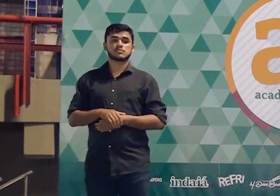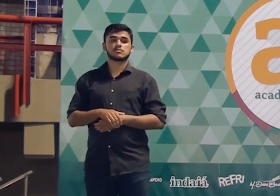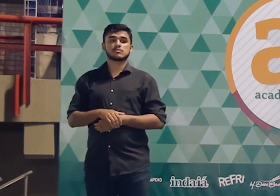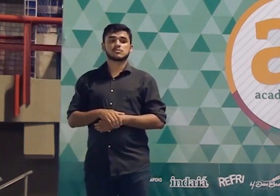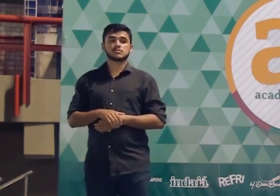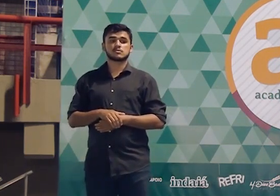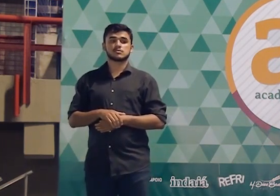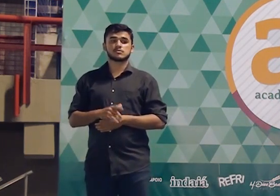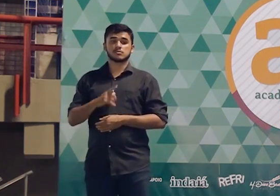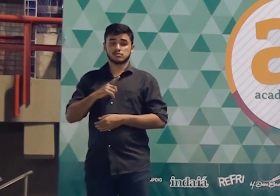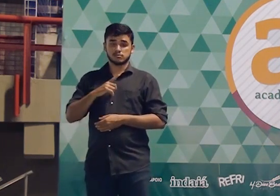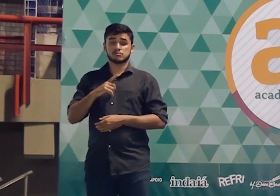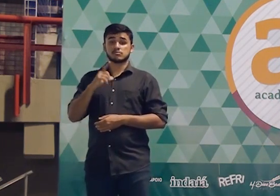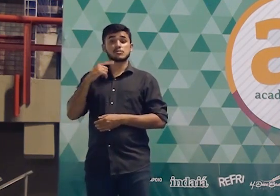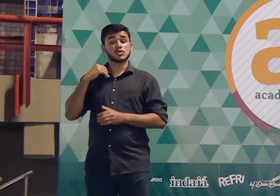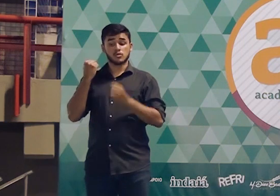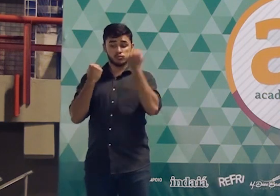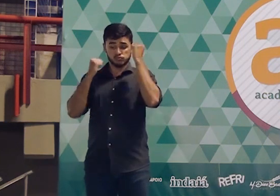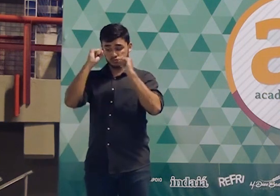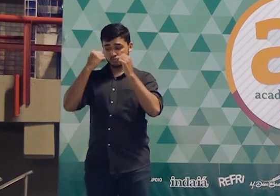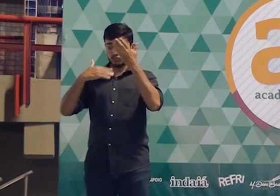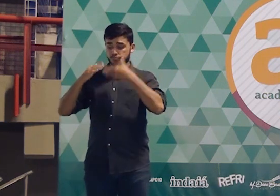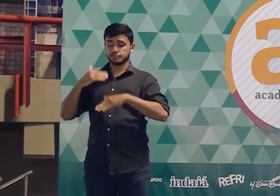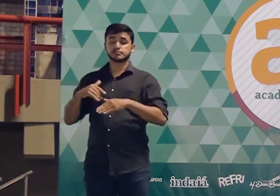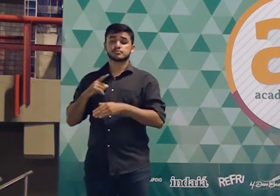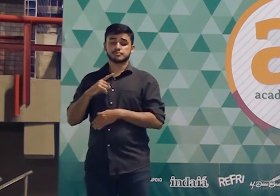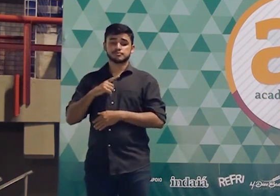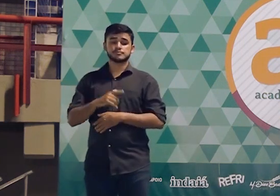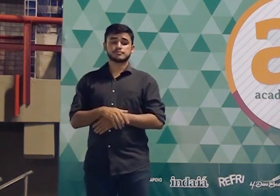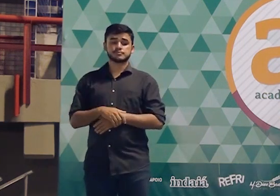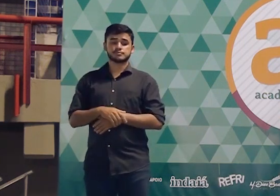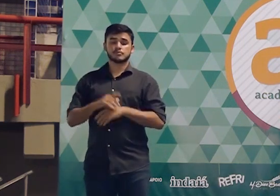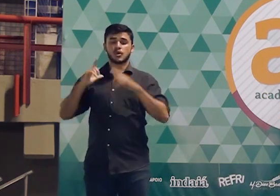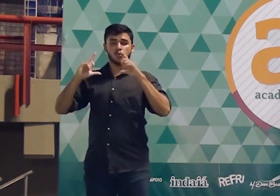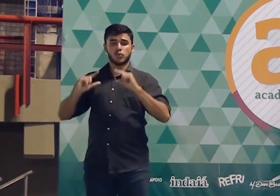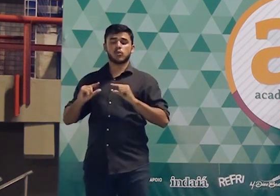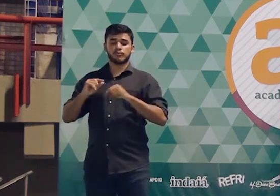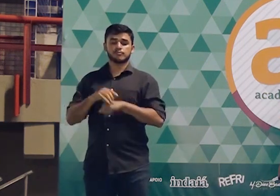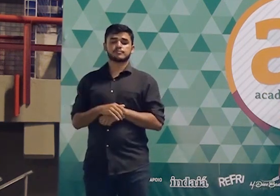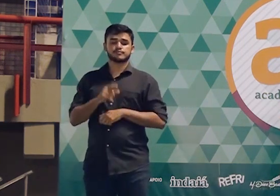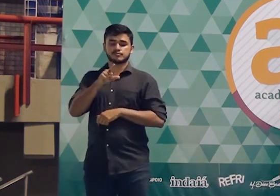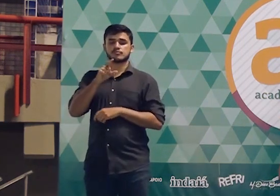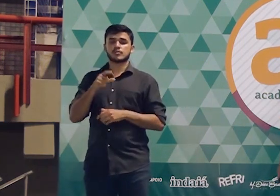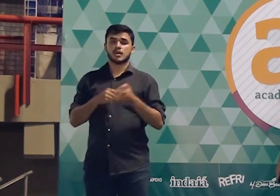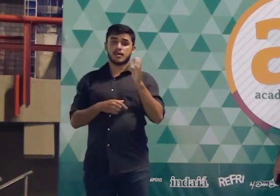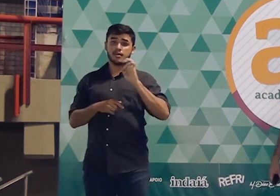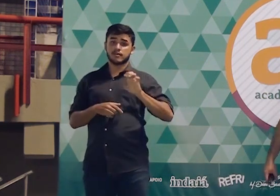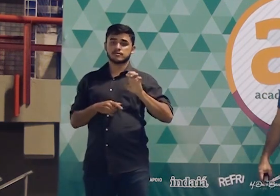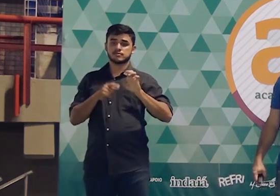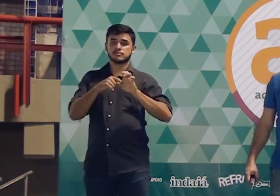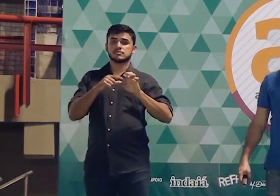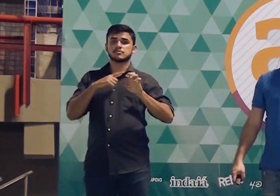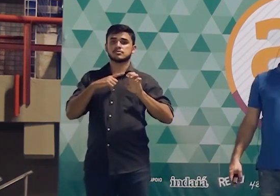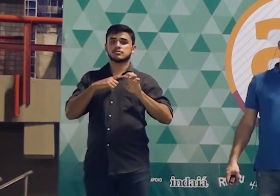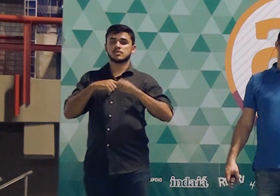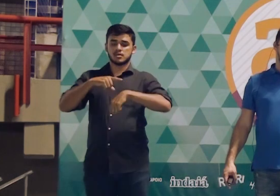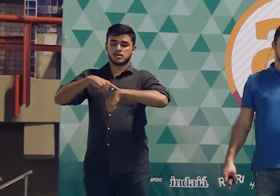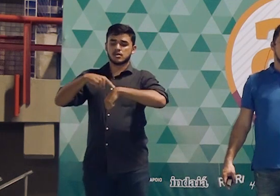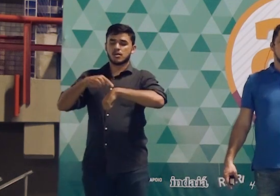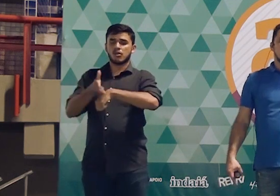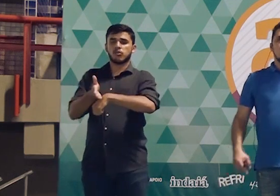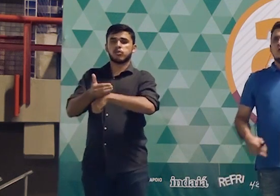trigueiro, a indústria está diminuindo a participação. O item E diz assim, ó, diminuição do tempo